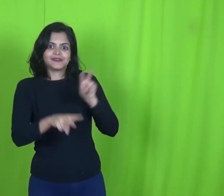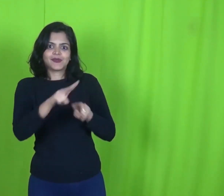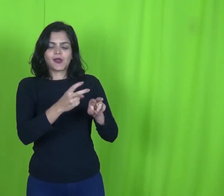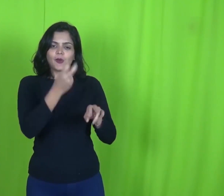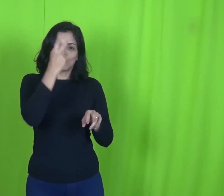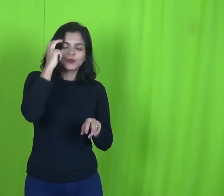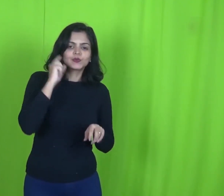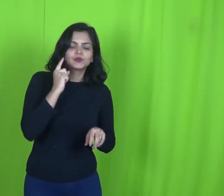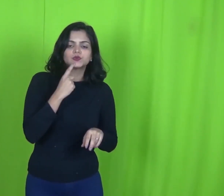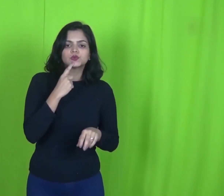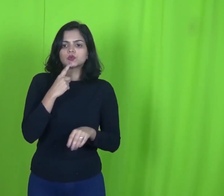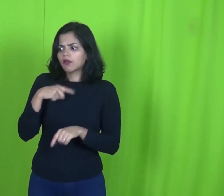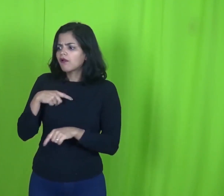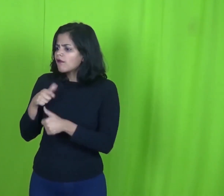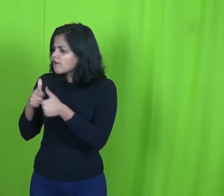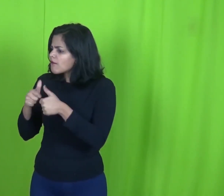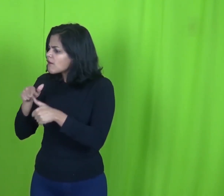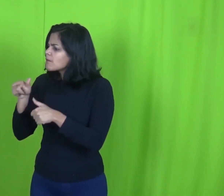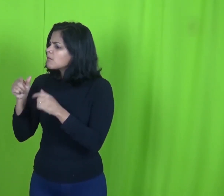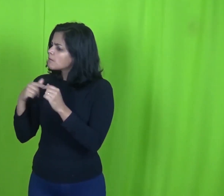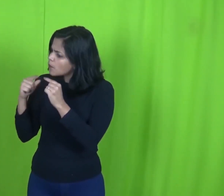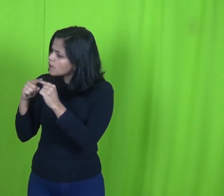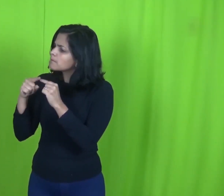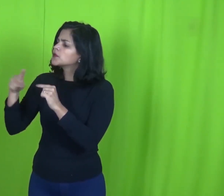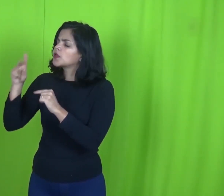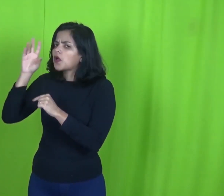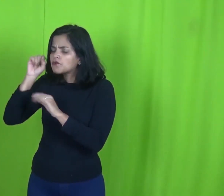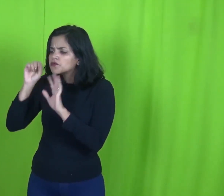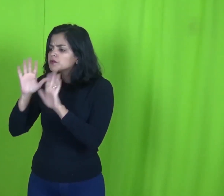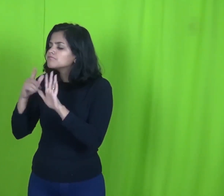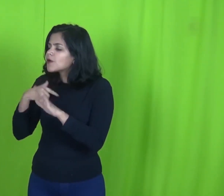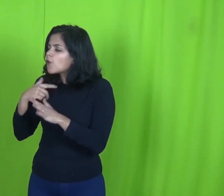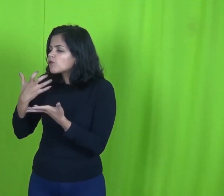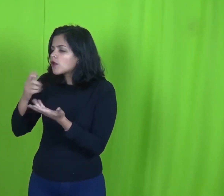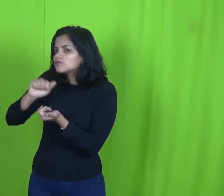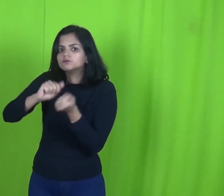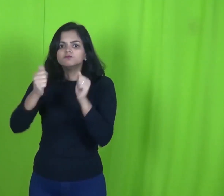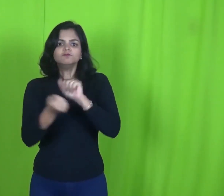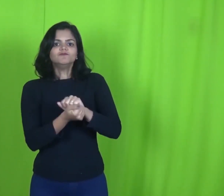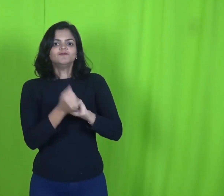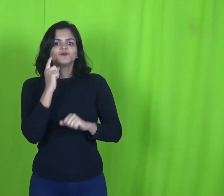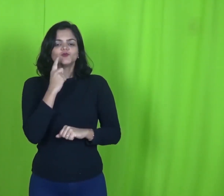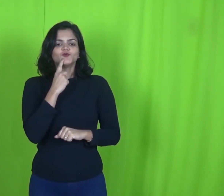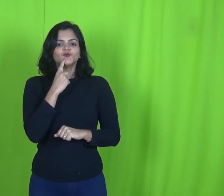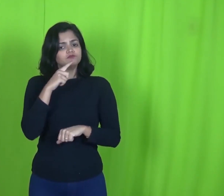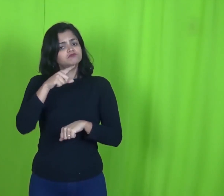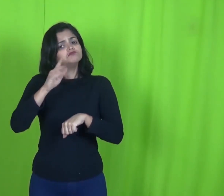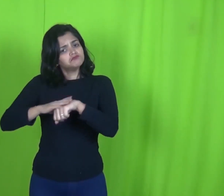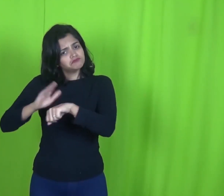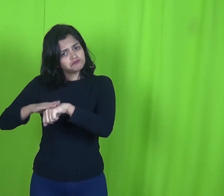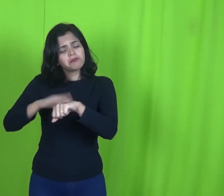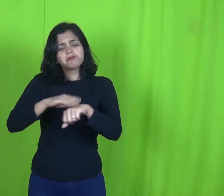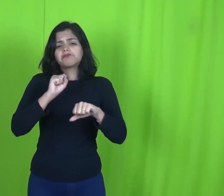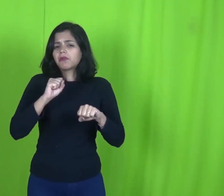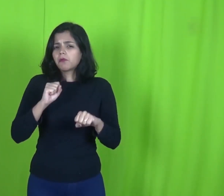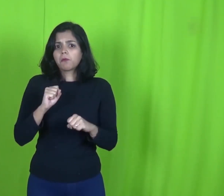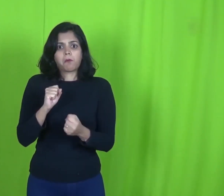uma adaptação. Se combina com o ensino dos surdos, faça uma adaptação para o surdo. Você pode fazer